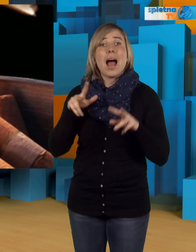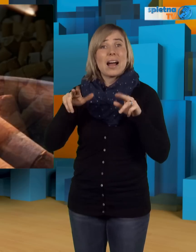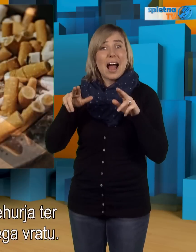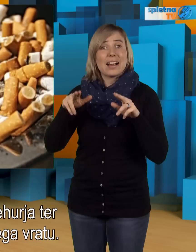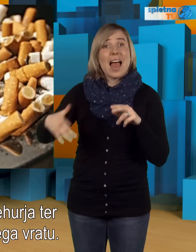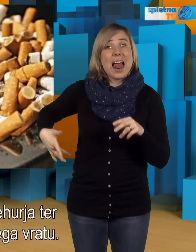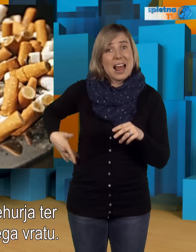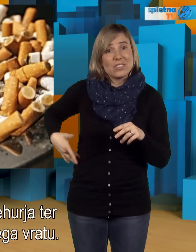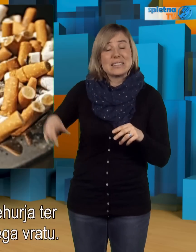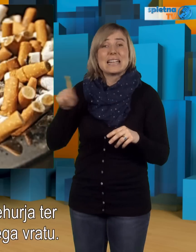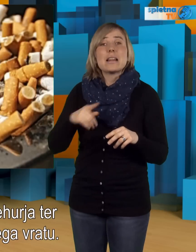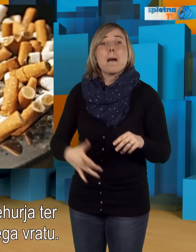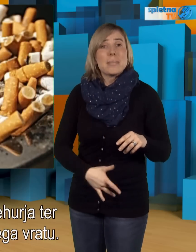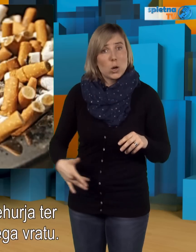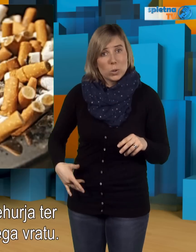celo materničnega vratu.